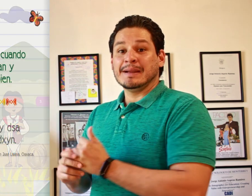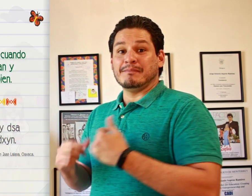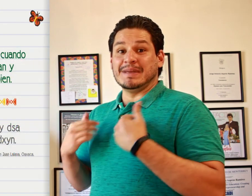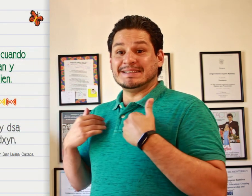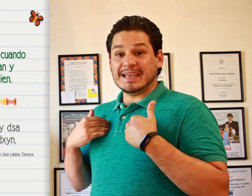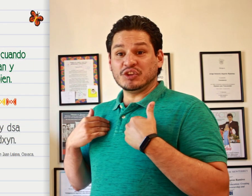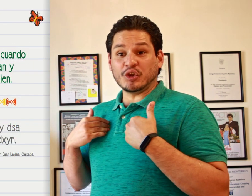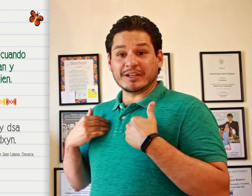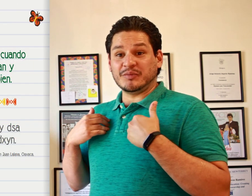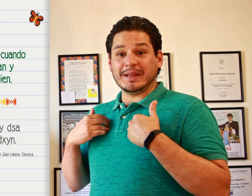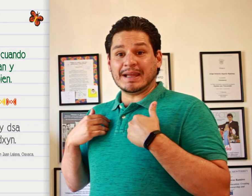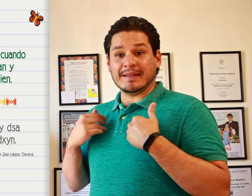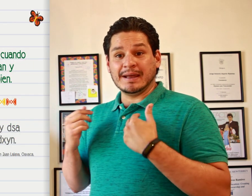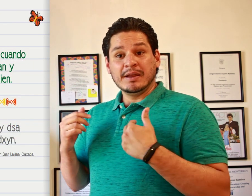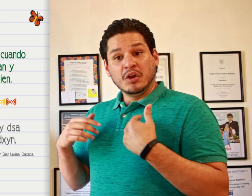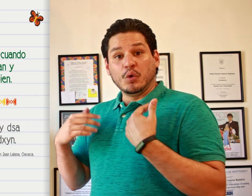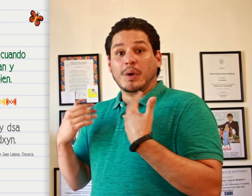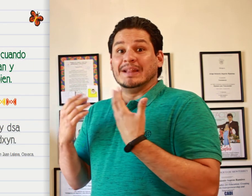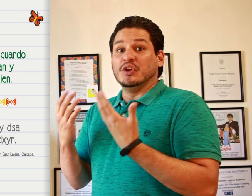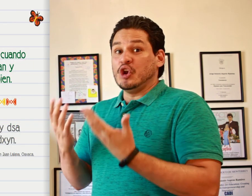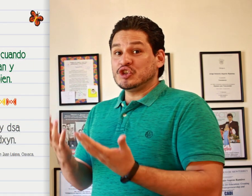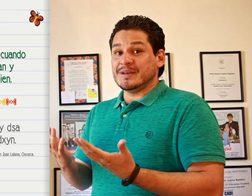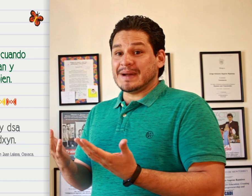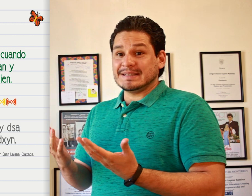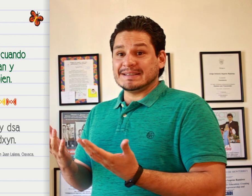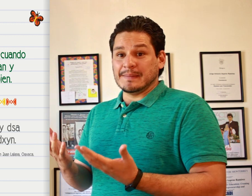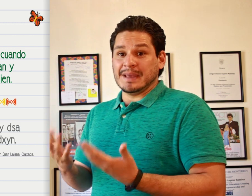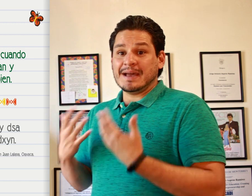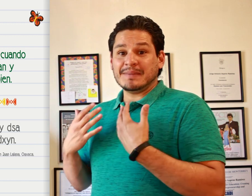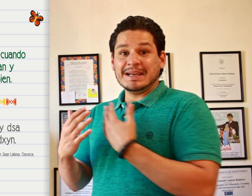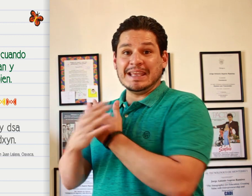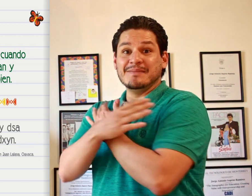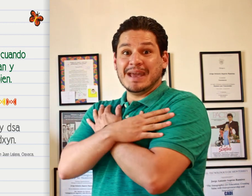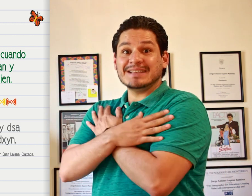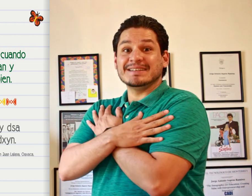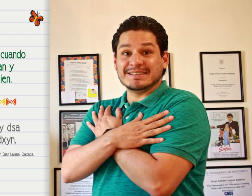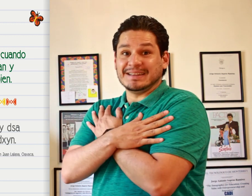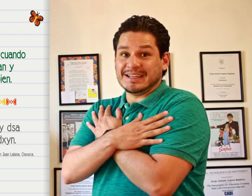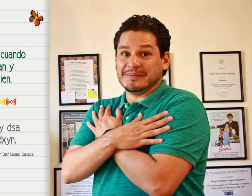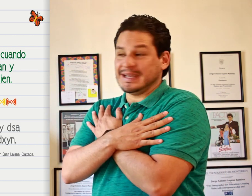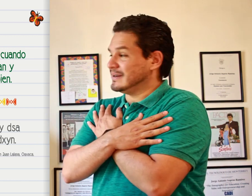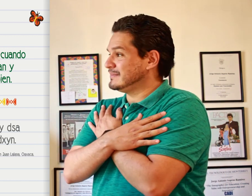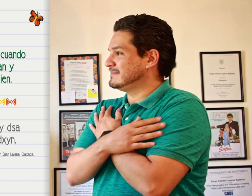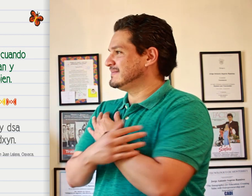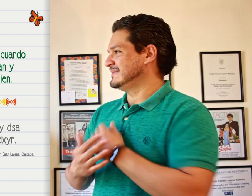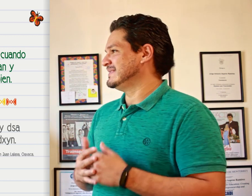Me siento respetada cuando los demás me aman y me hacen sentir bien.